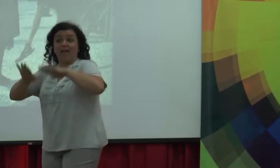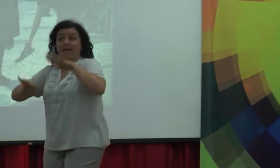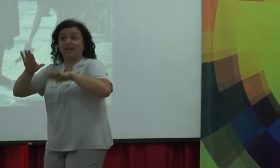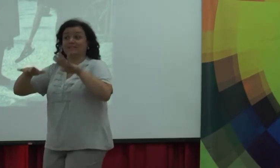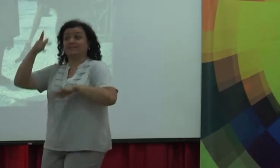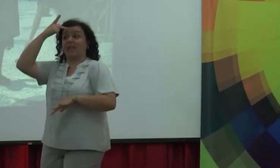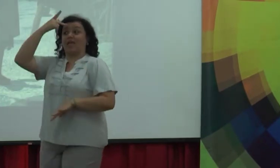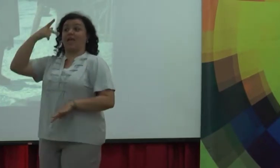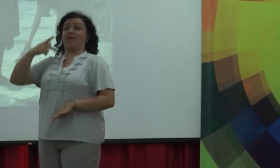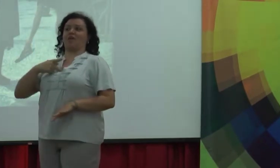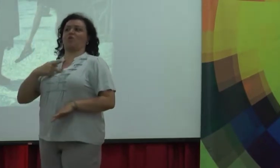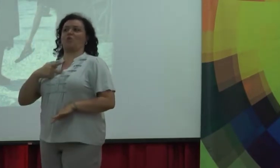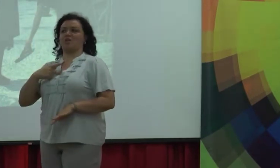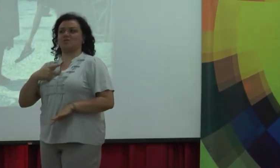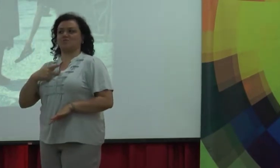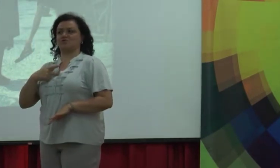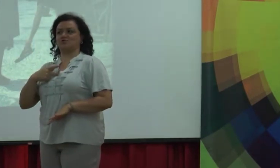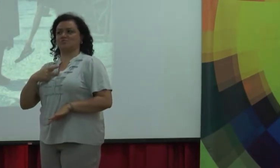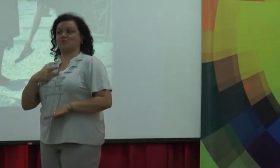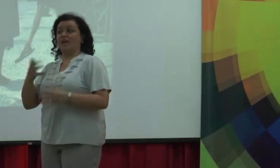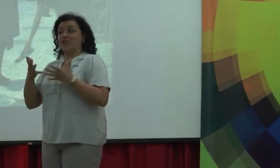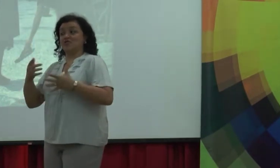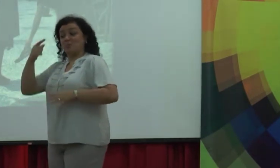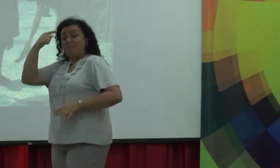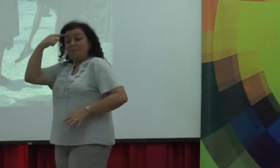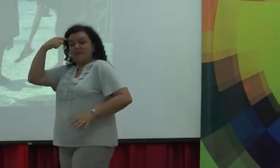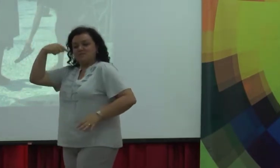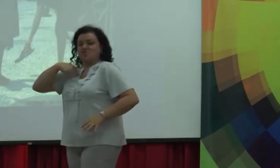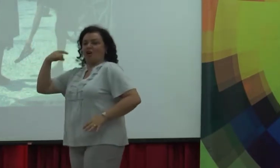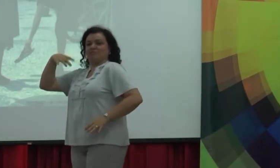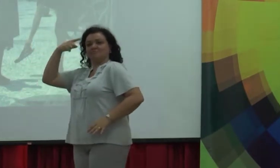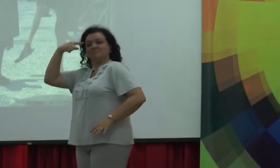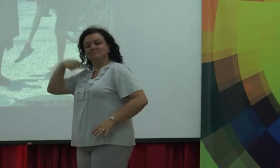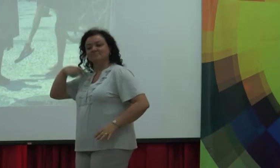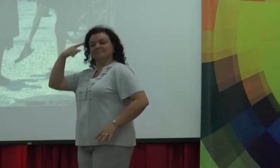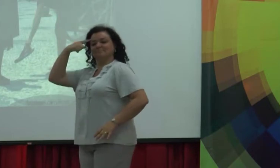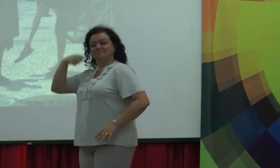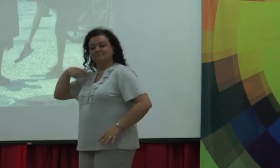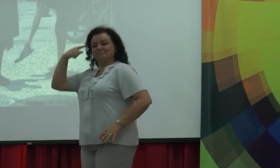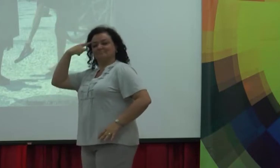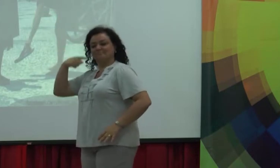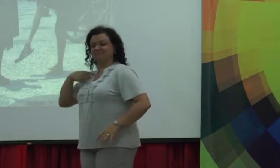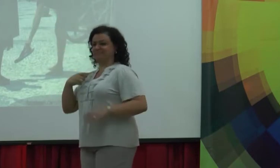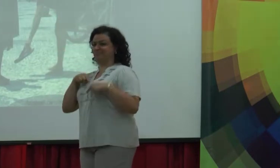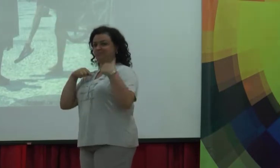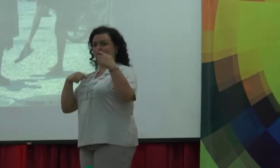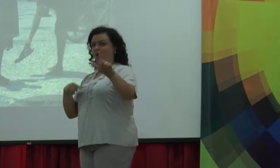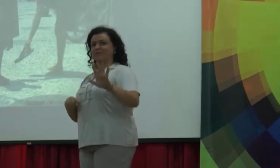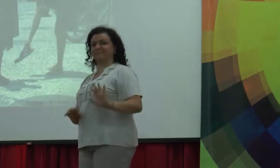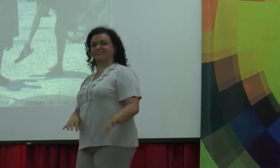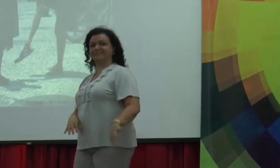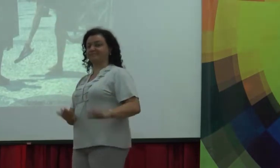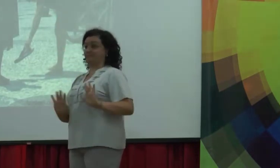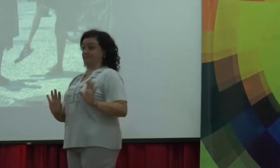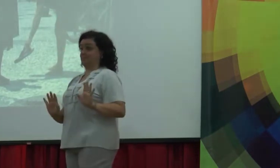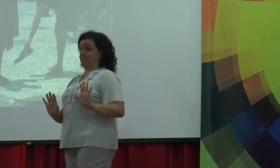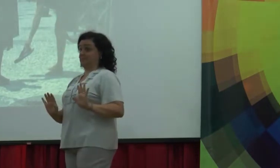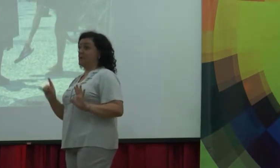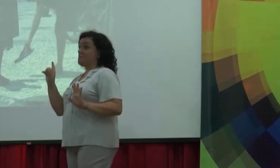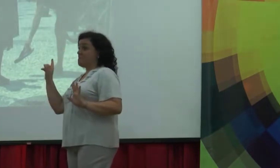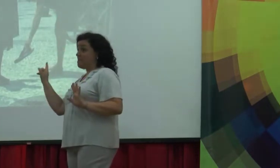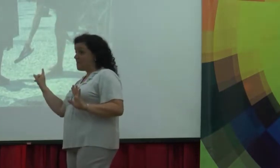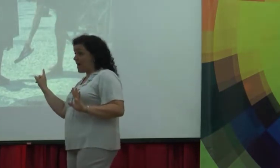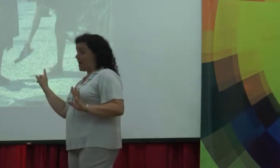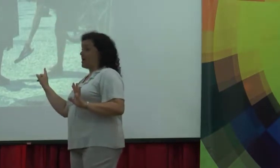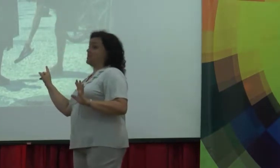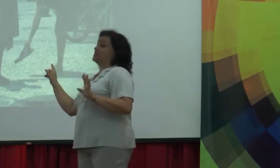uma situação fácil, porque vai depender muito de quê? De como eu penso. Porque é uma questão egocêntrica,